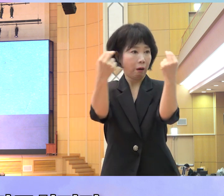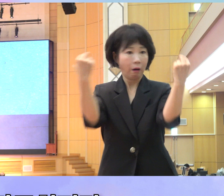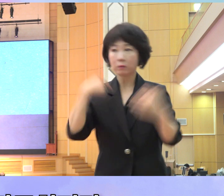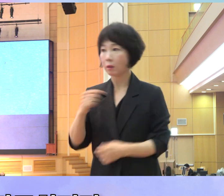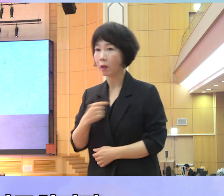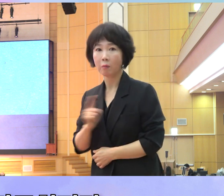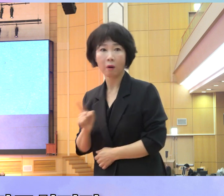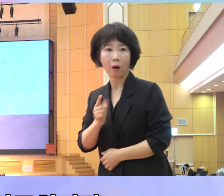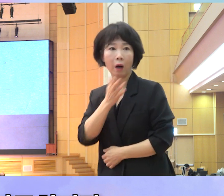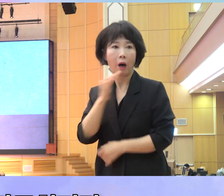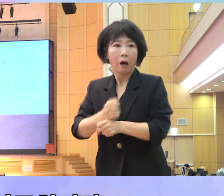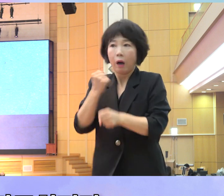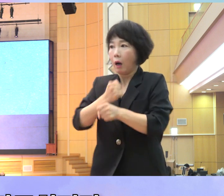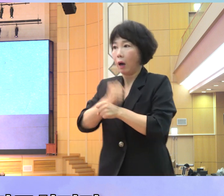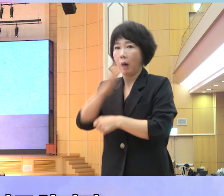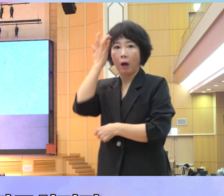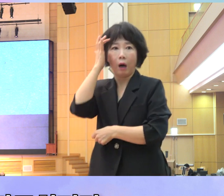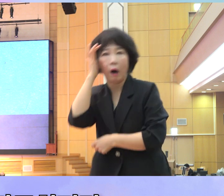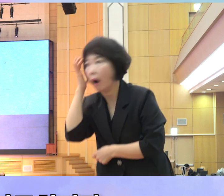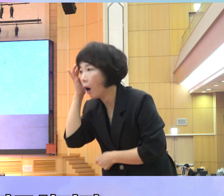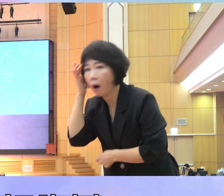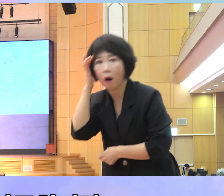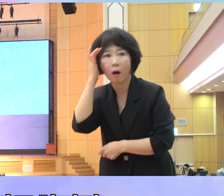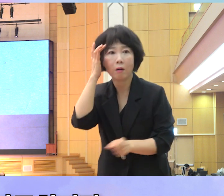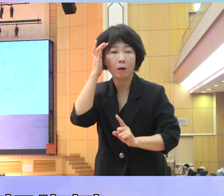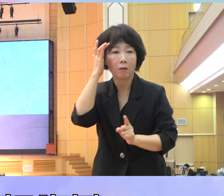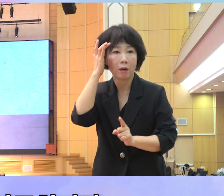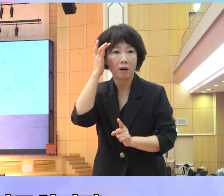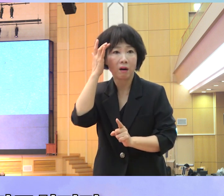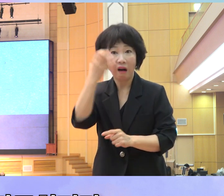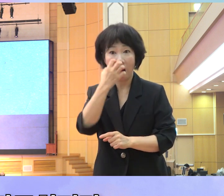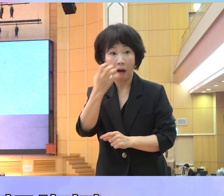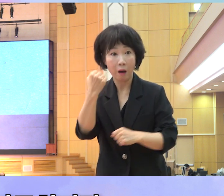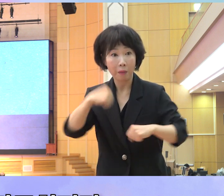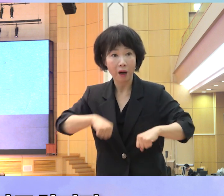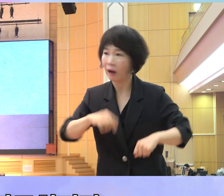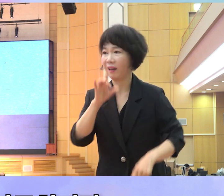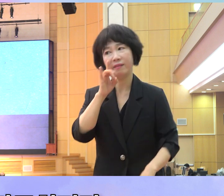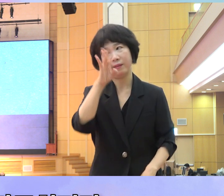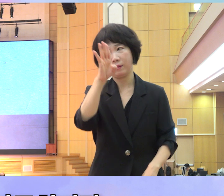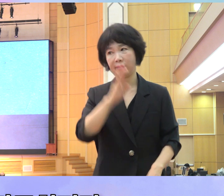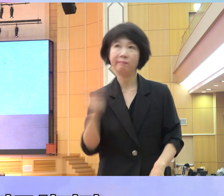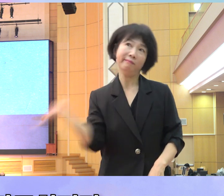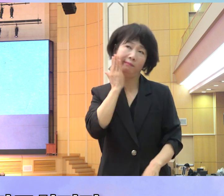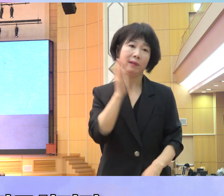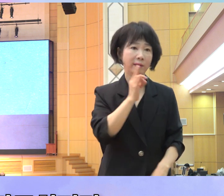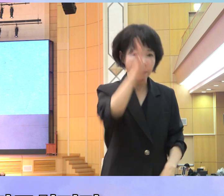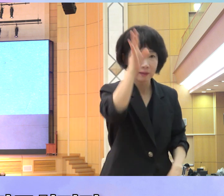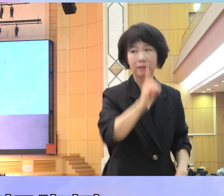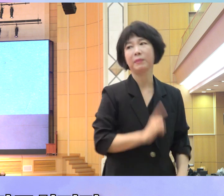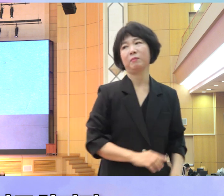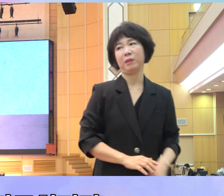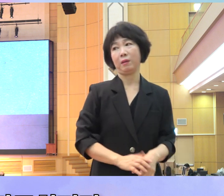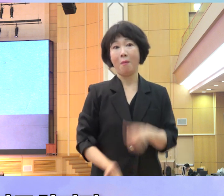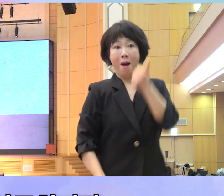그분들 제가 몇 번 얘기했잖아요. 그분들한테 제가 뭐라고 하진 못해요. 그분들이 그렇게 칭찬하는 것 같다